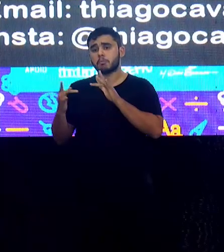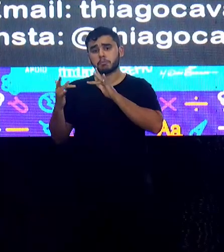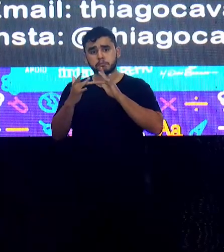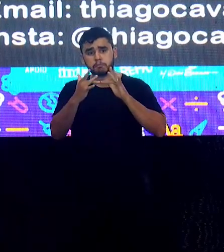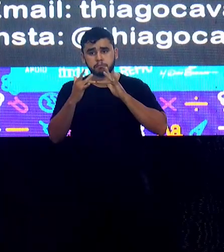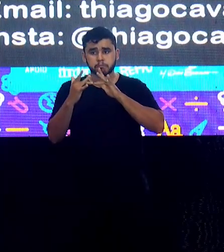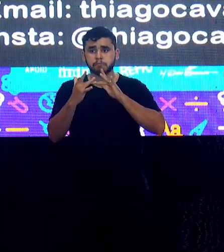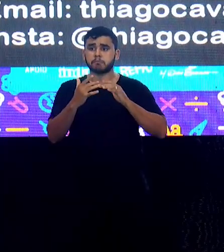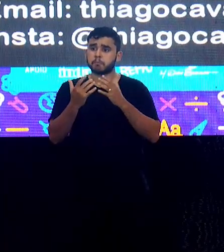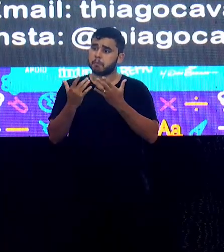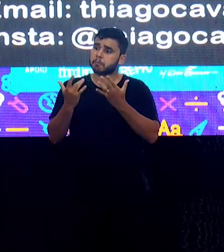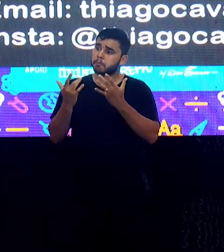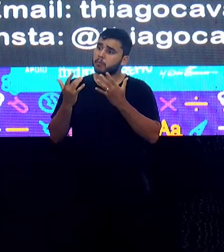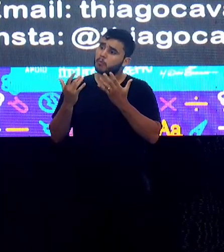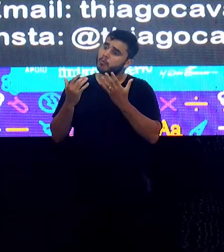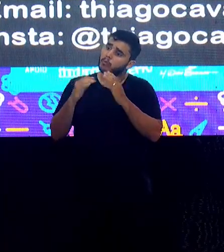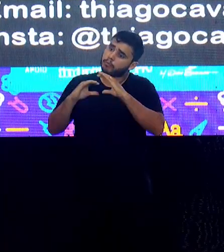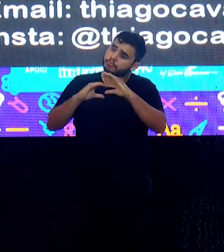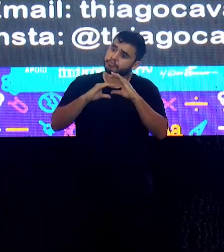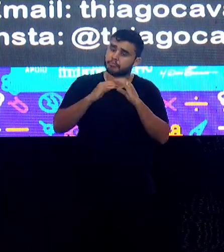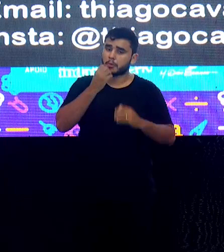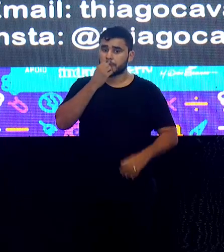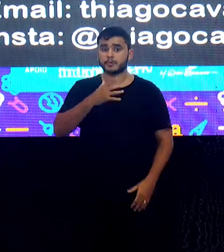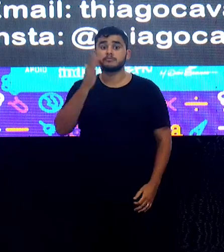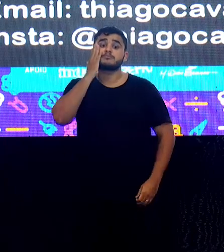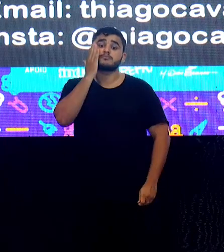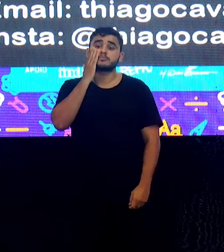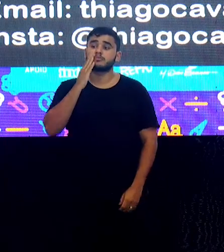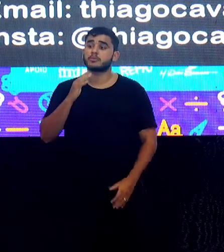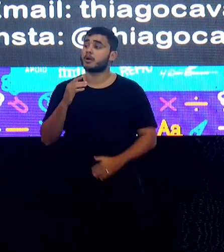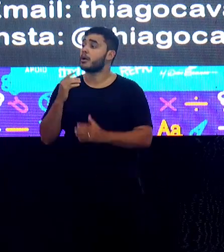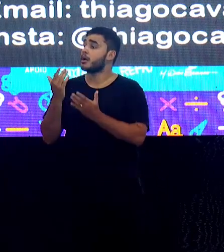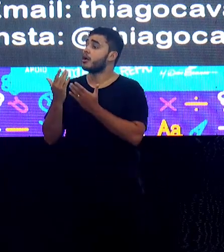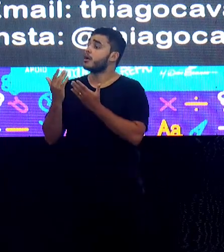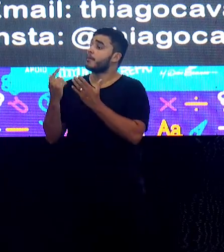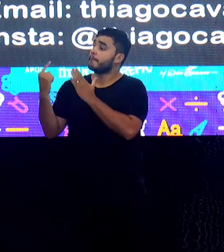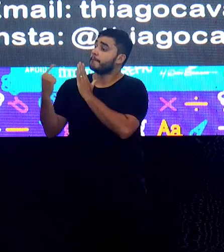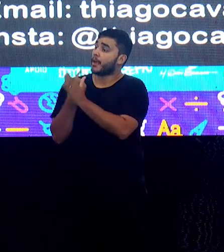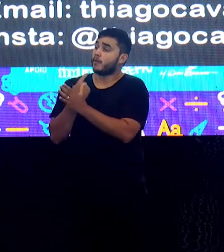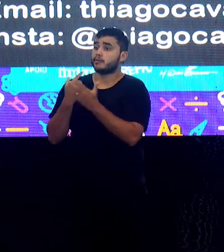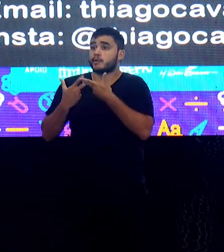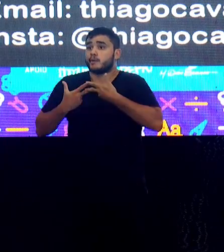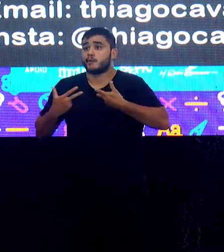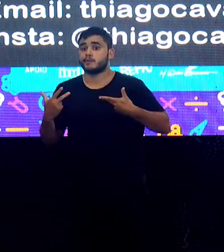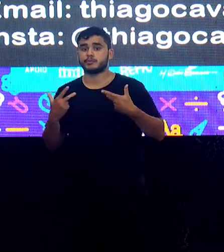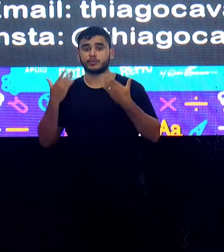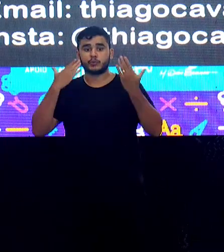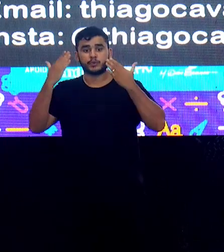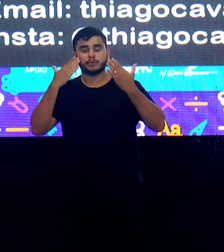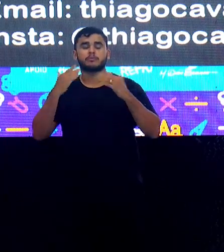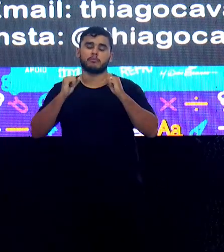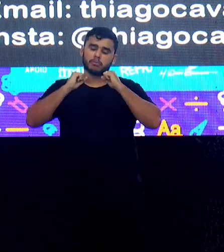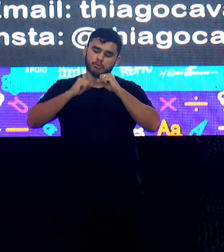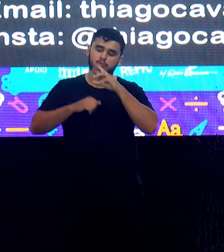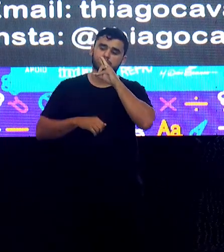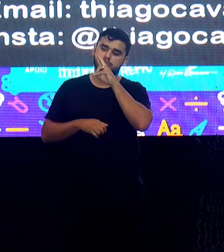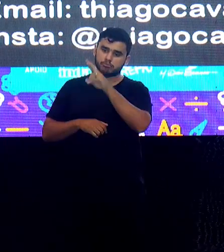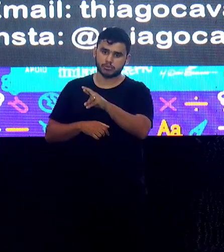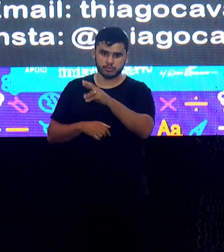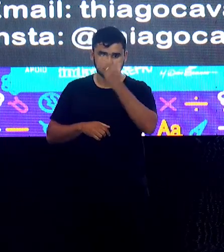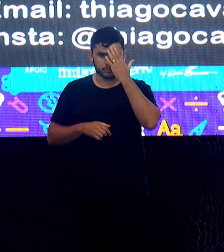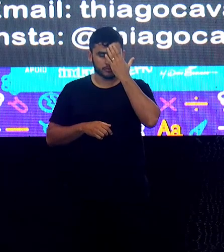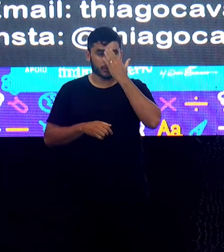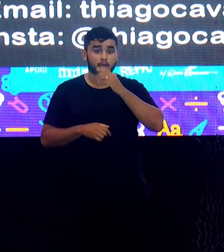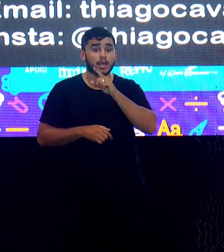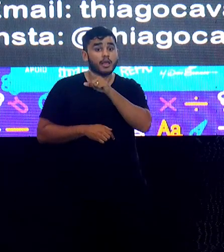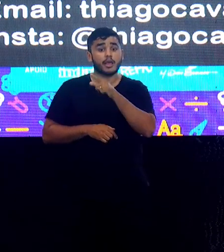você pode entrar em contato aí? Para pedir o quê? Dicas. Professor, o que é mais importante estudar?